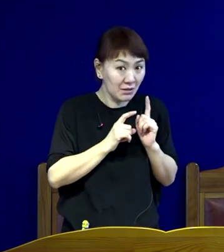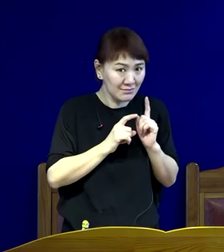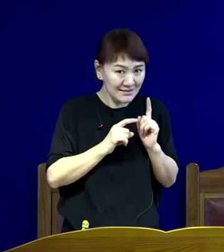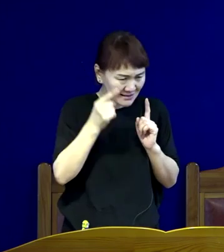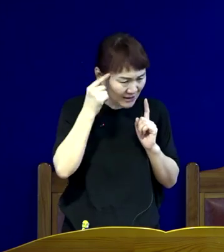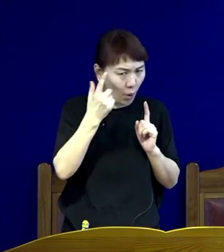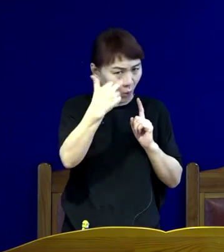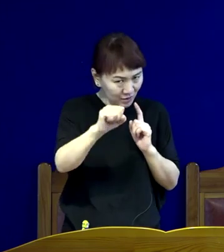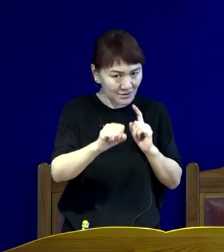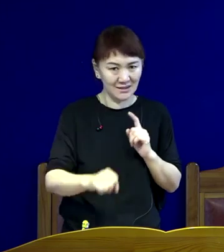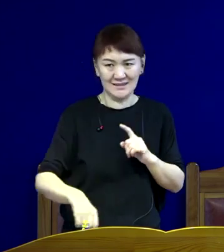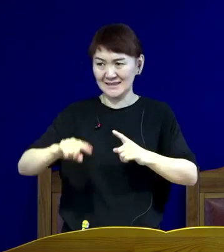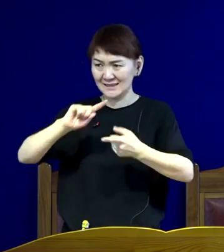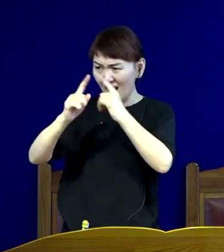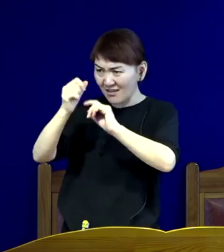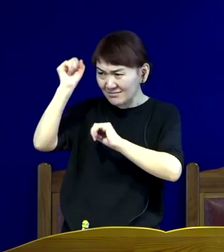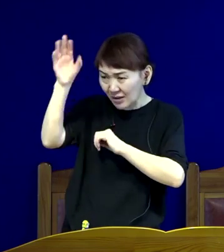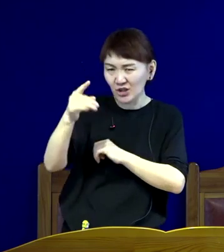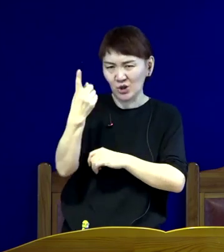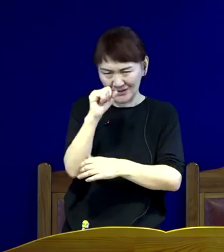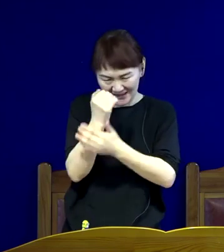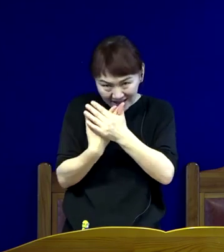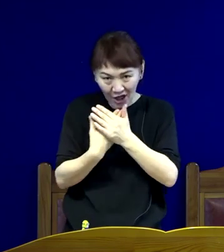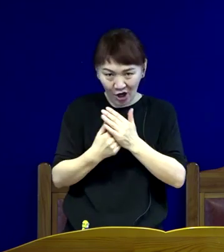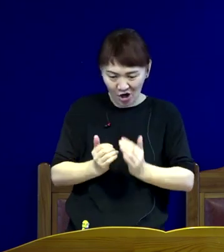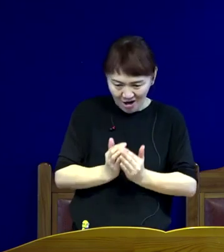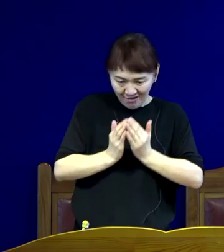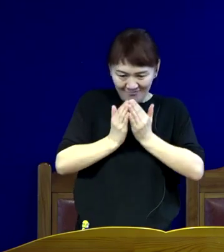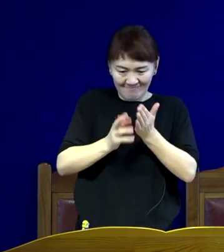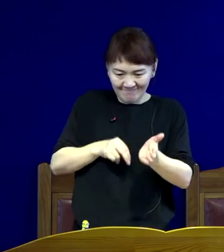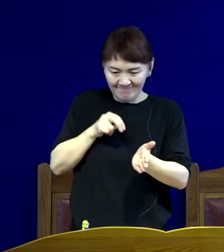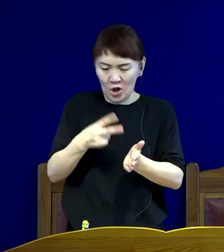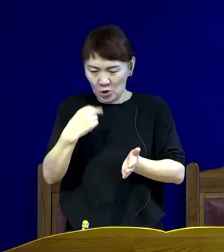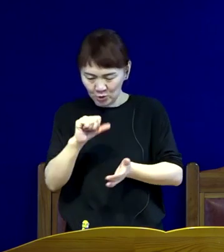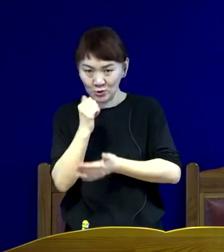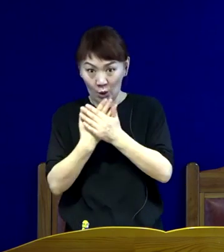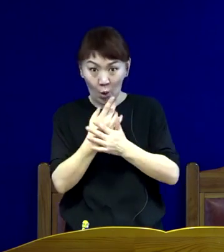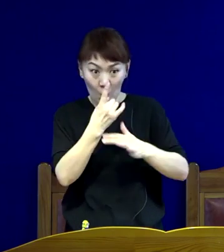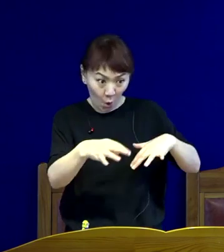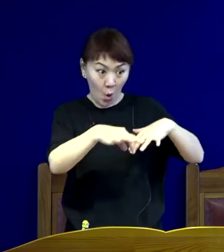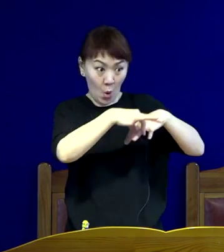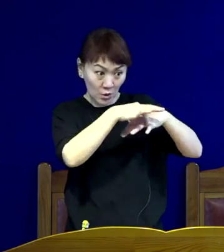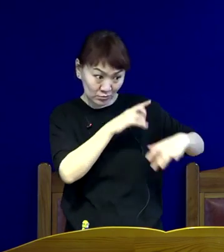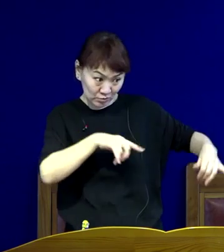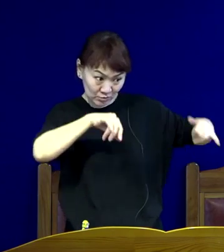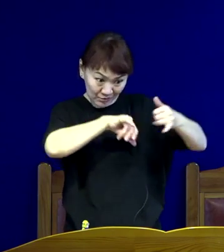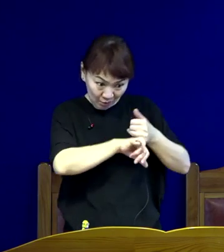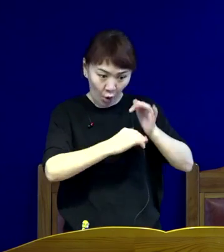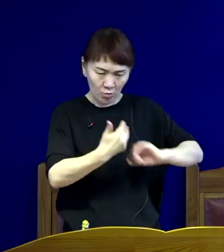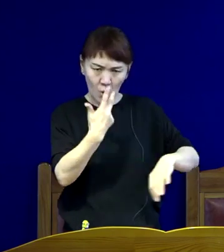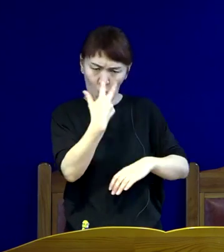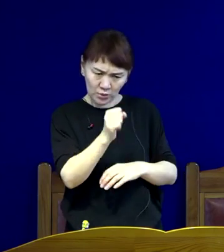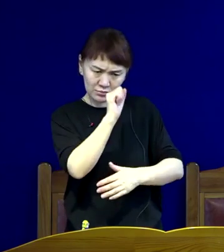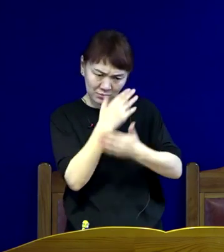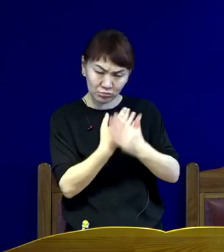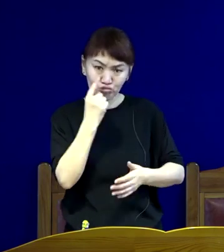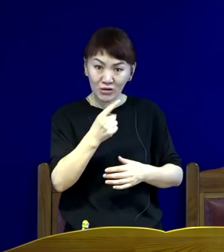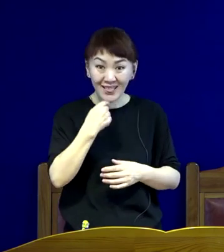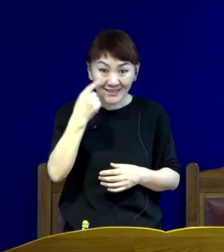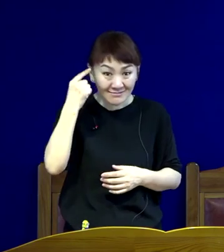Дайнд явахдаа 1 удаа залбирах, хүлэг онгоцонд суухдаа 2 удаа залбирах, хурим хийхдээ 3 удаа залбирах. Тэгэхээр энэ хурим